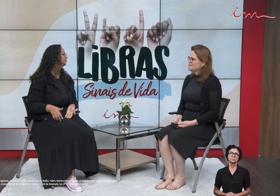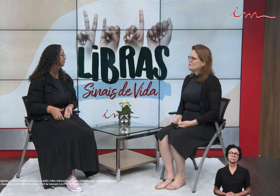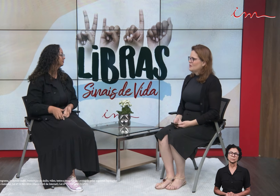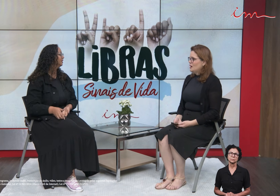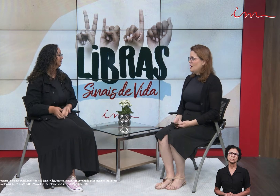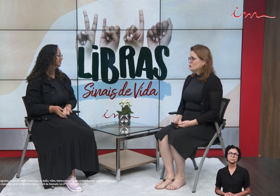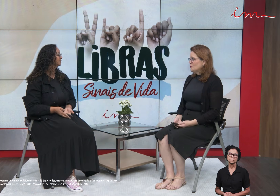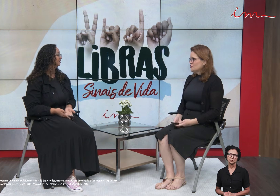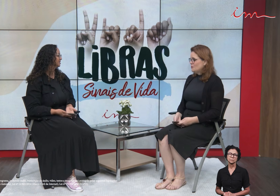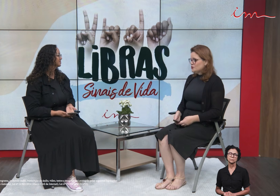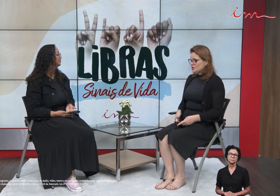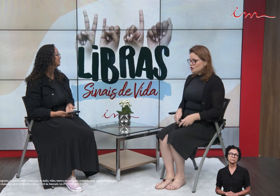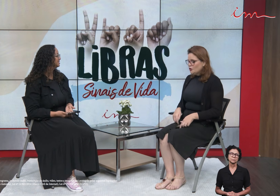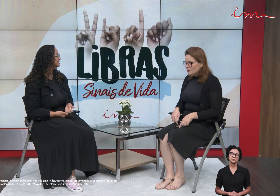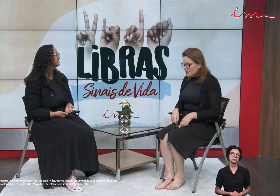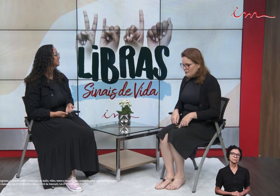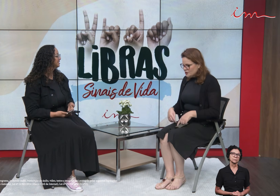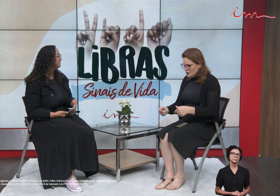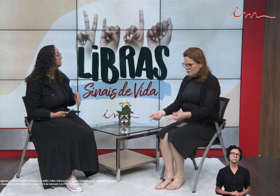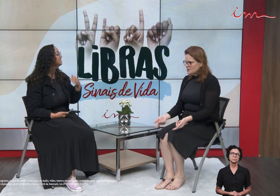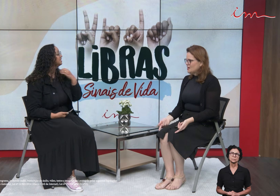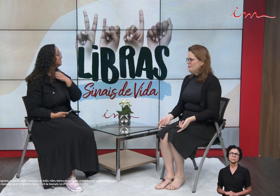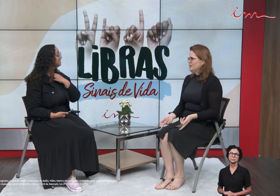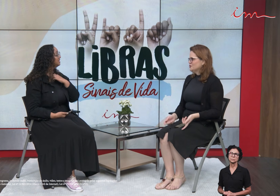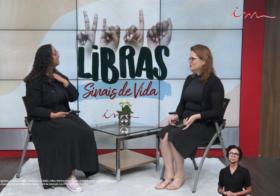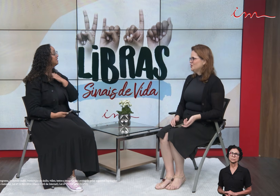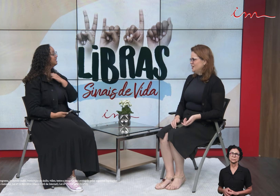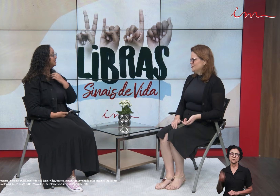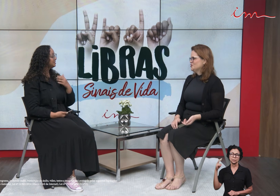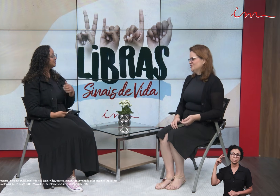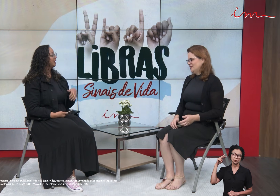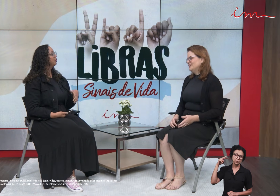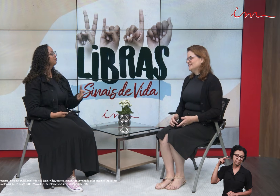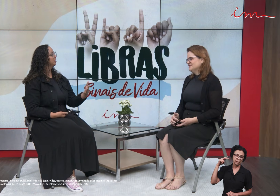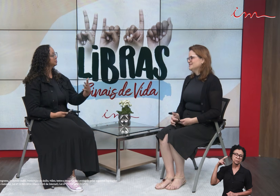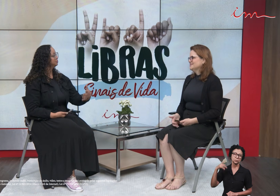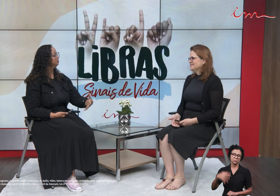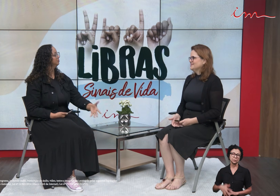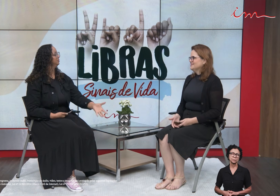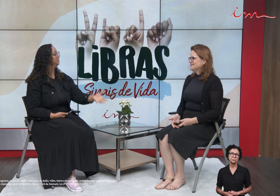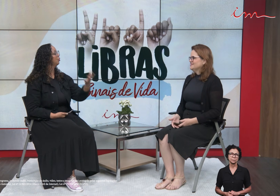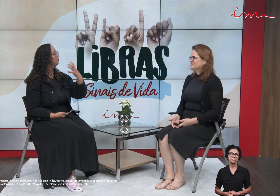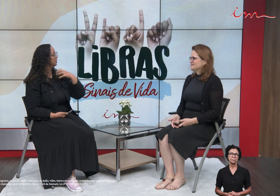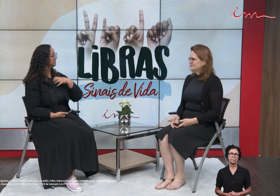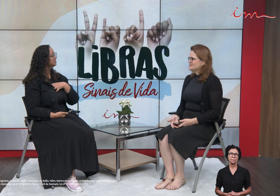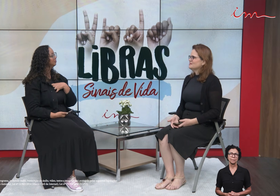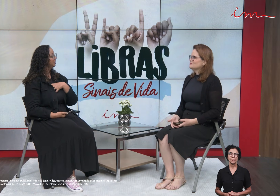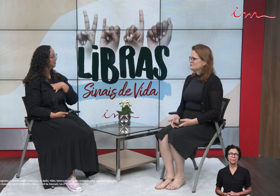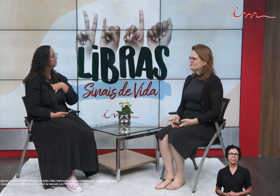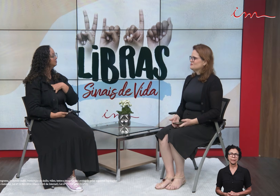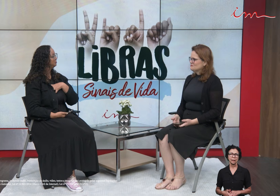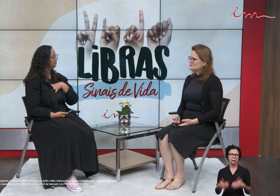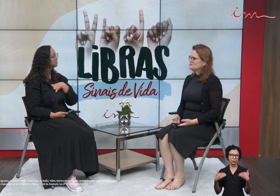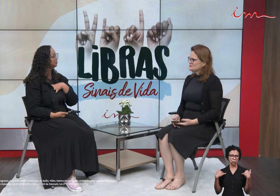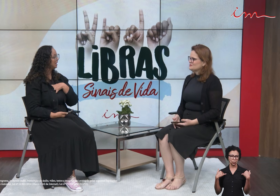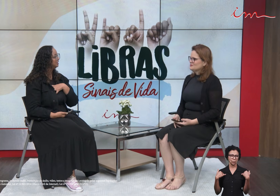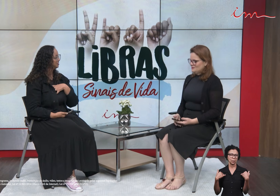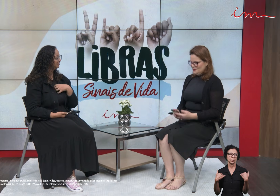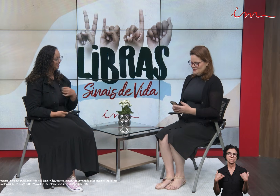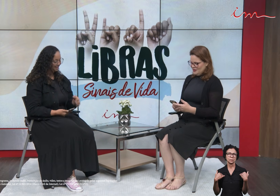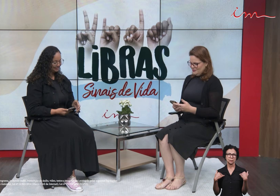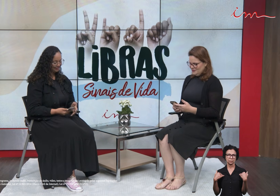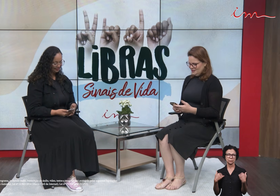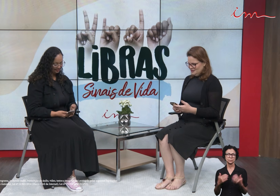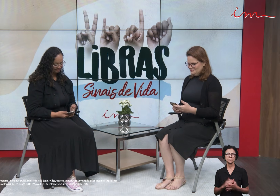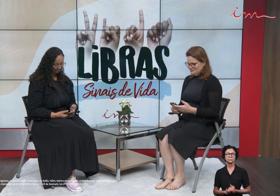vê, É, né, automaticamente as se a gente coisas. olha para baixo, é algo que está abaixo da gente, Isso, aí né. eu faço incorporação, né, de